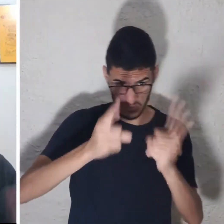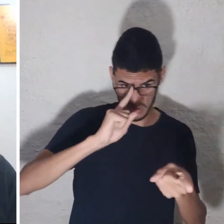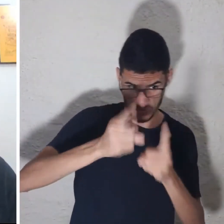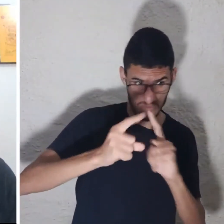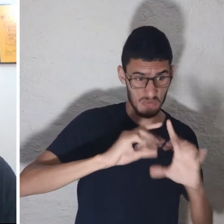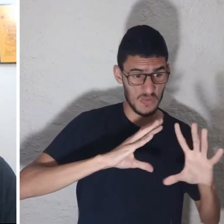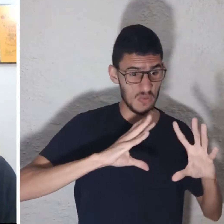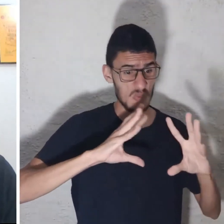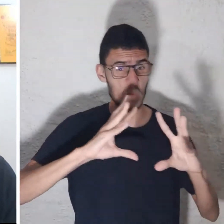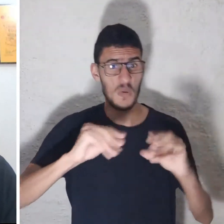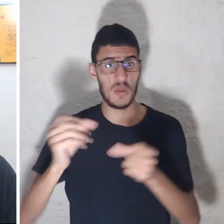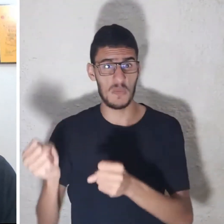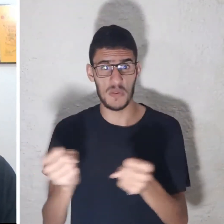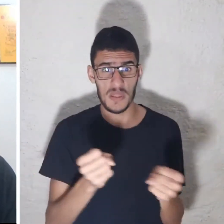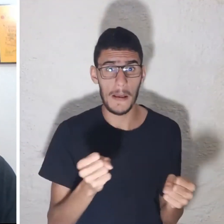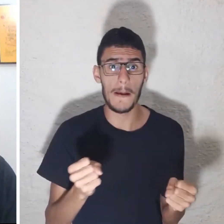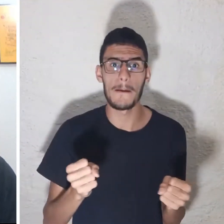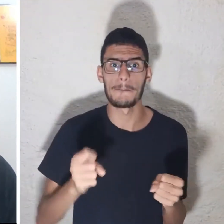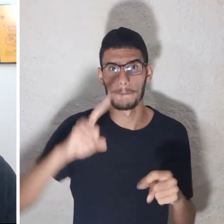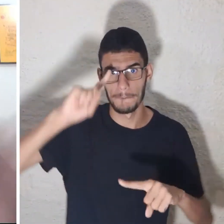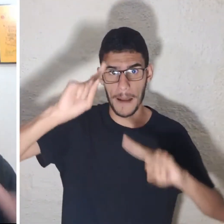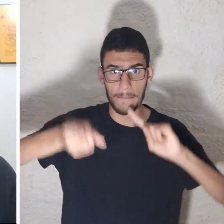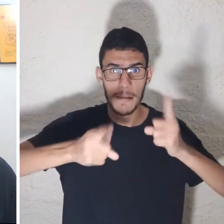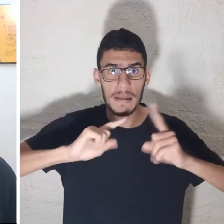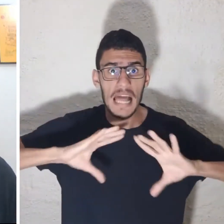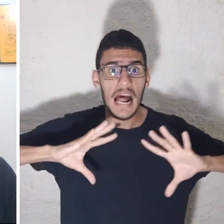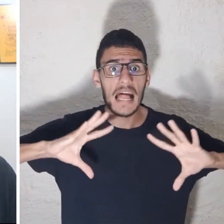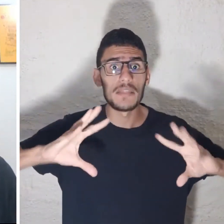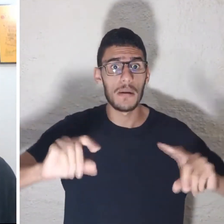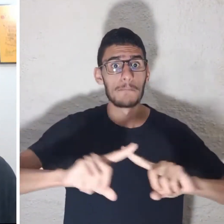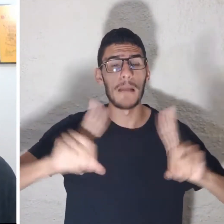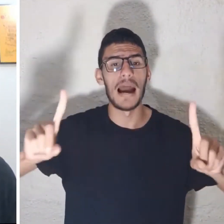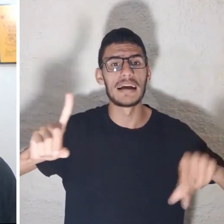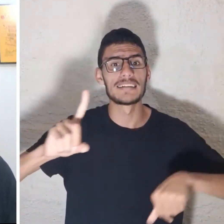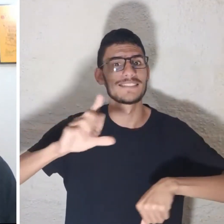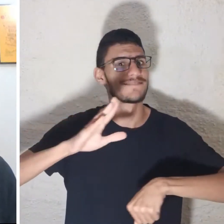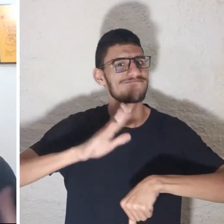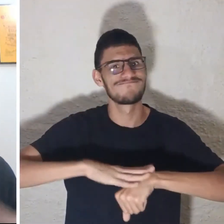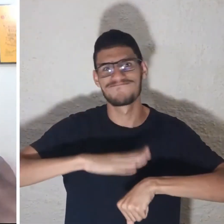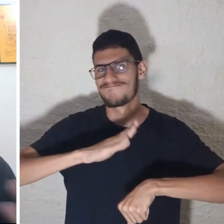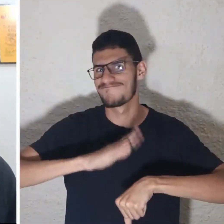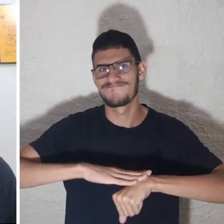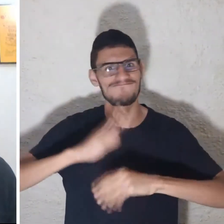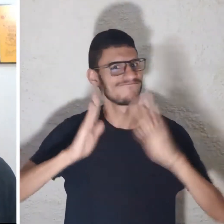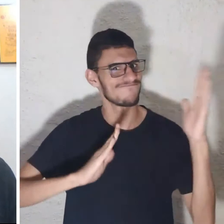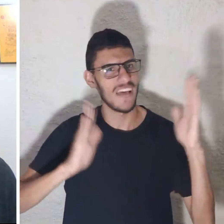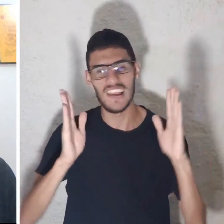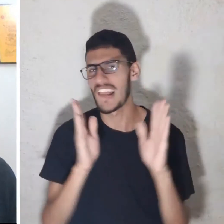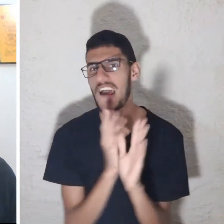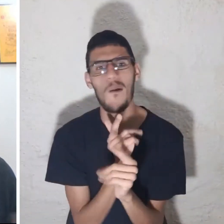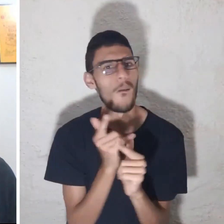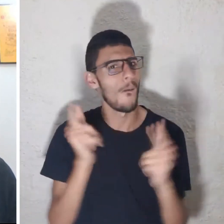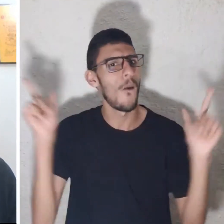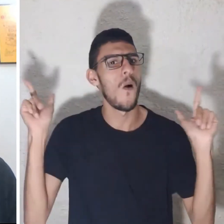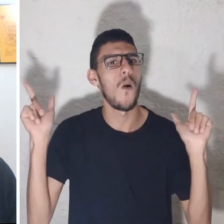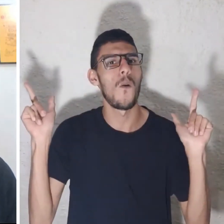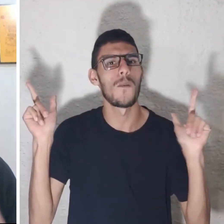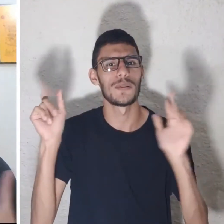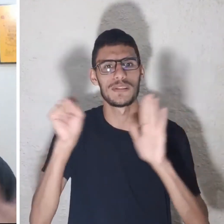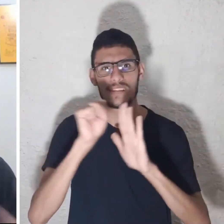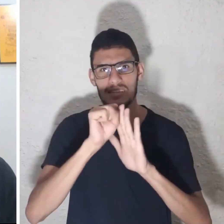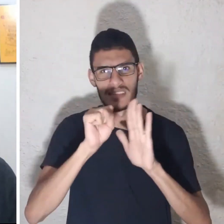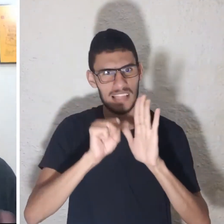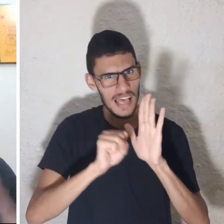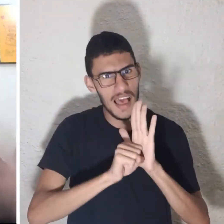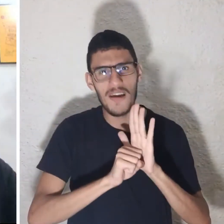também tinha que ter todos esses poderes, né? Ou seja, ele tinha que mandar em tudo. Mas os tempos eram outros, né? Desde o